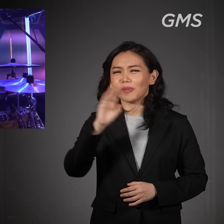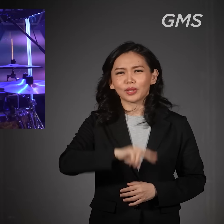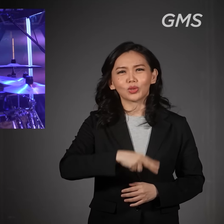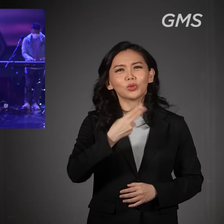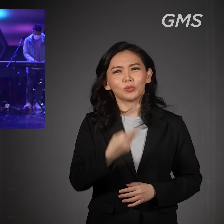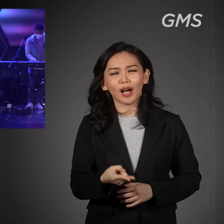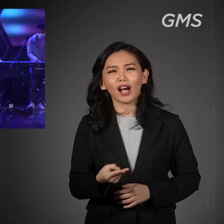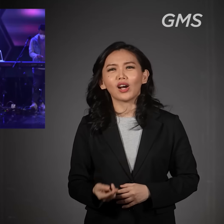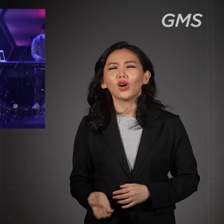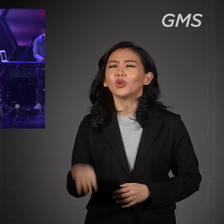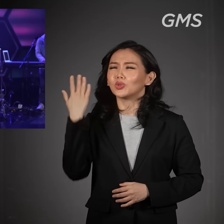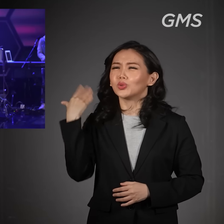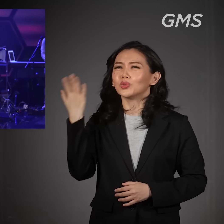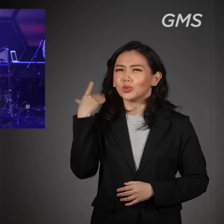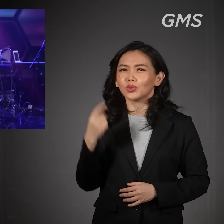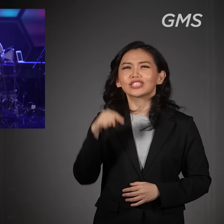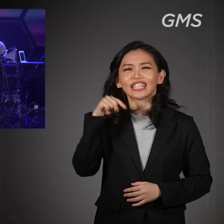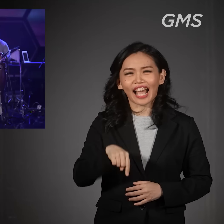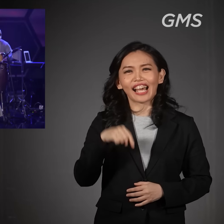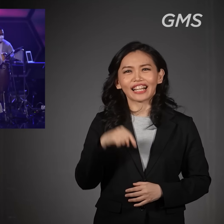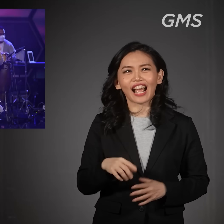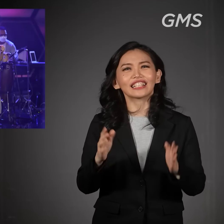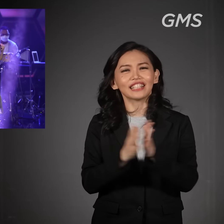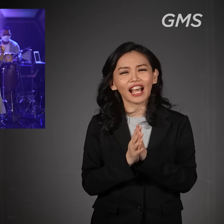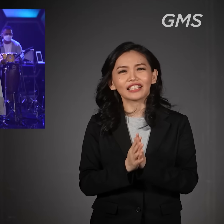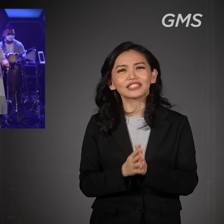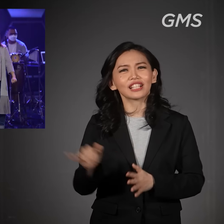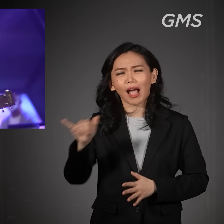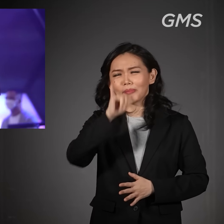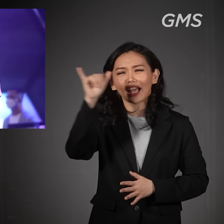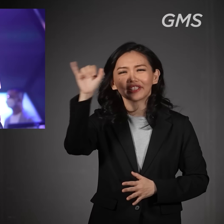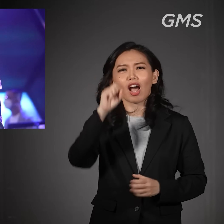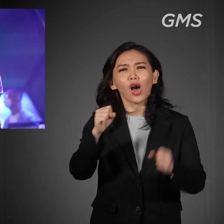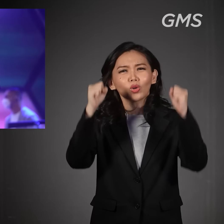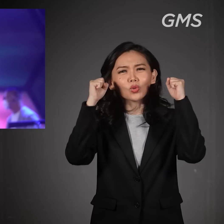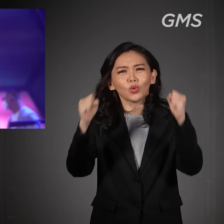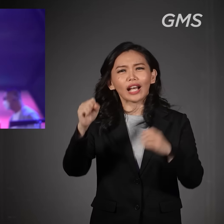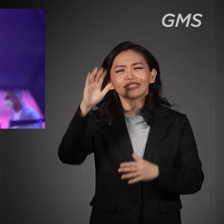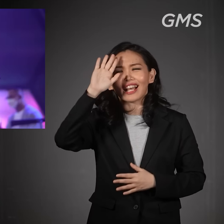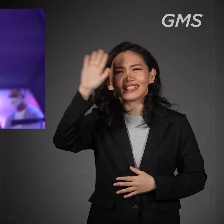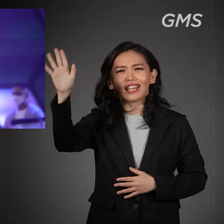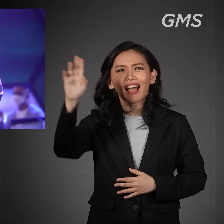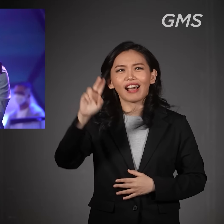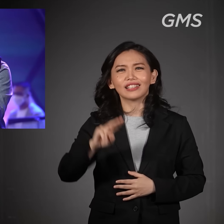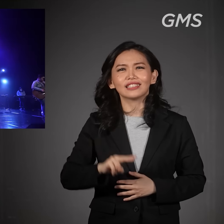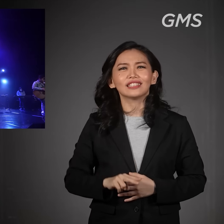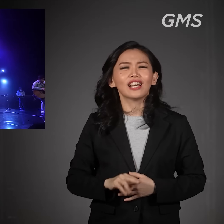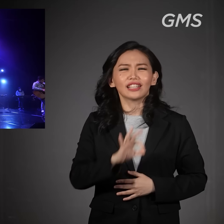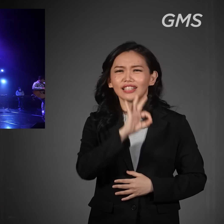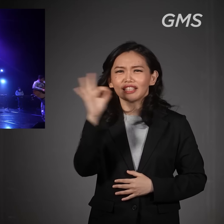Dulu, sekarang, dan selamanya. Kuasanya tak berubah.